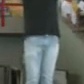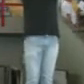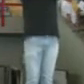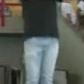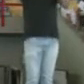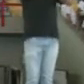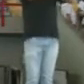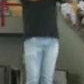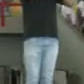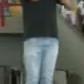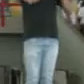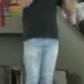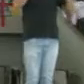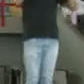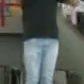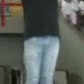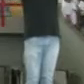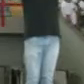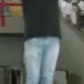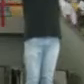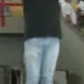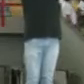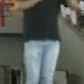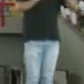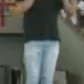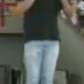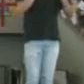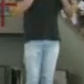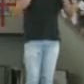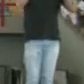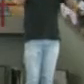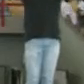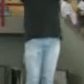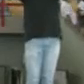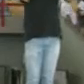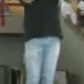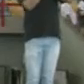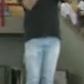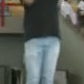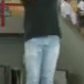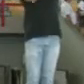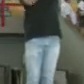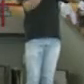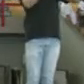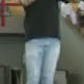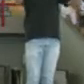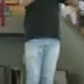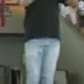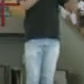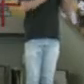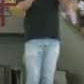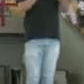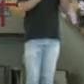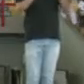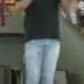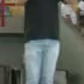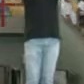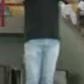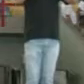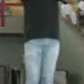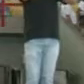escrevi movimento imigratório para o Brasil no século 21. Eu traduzi com outras palavras. Essa tradução